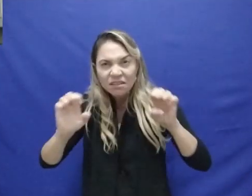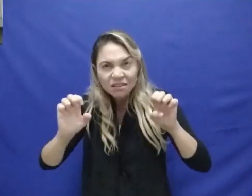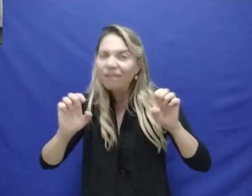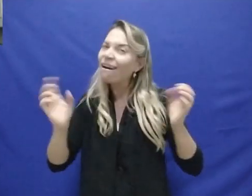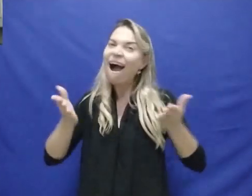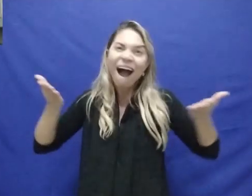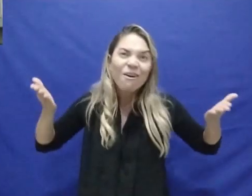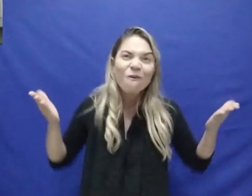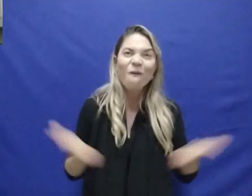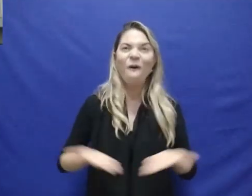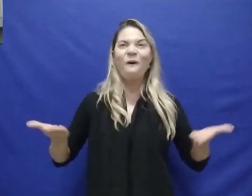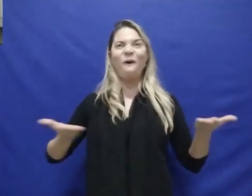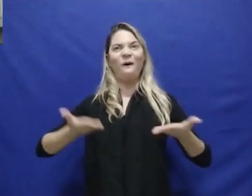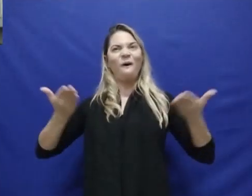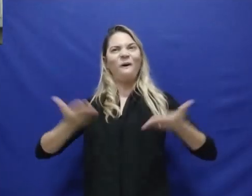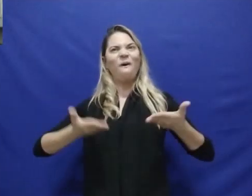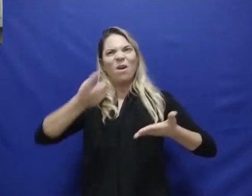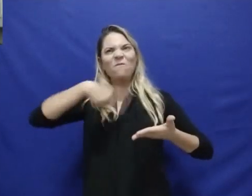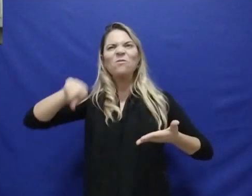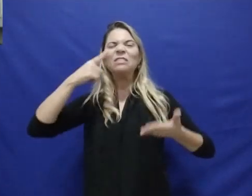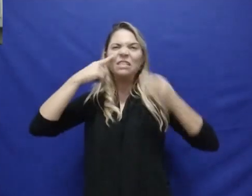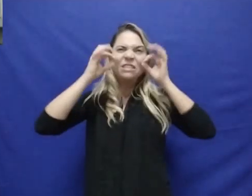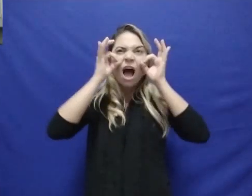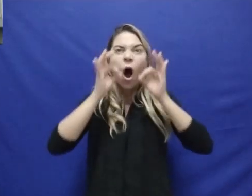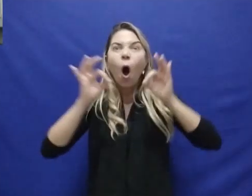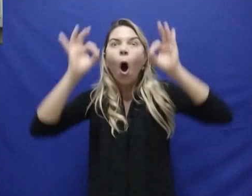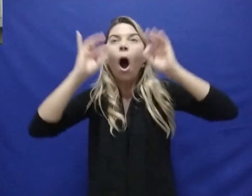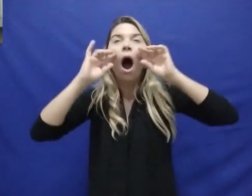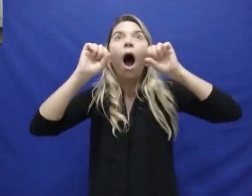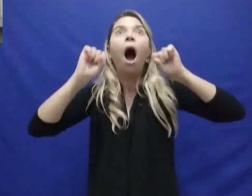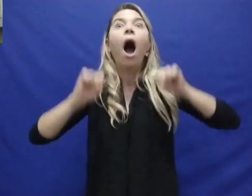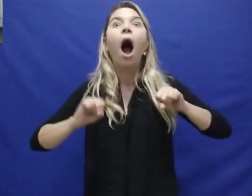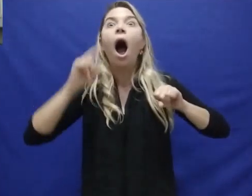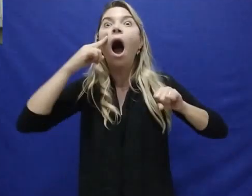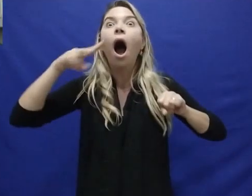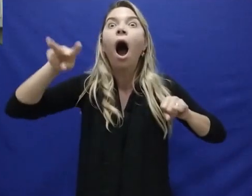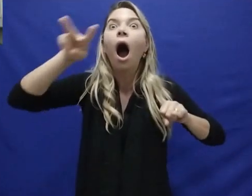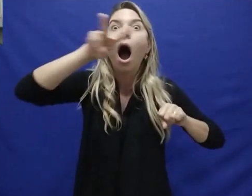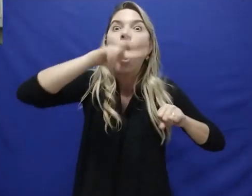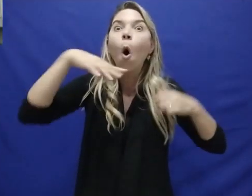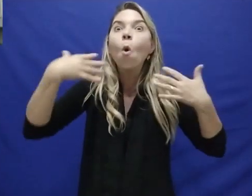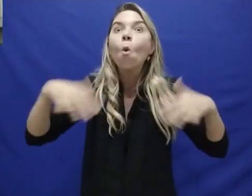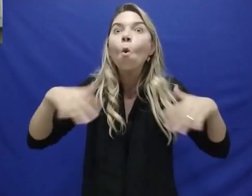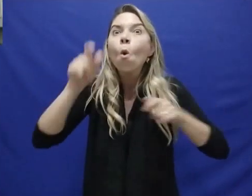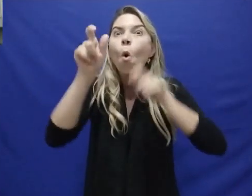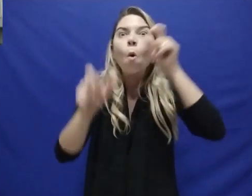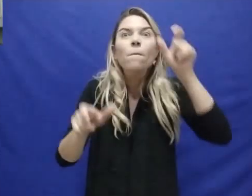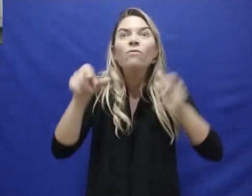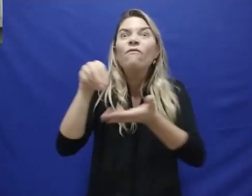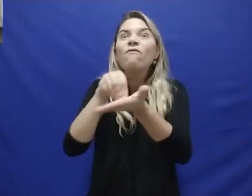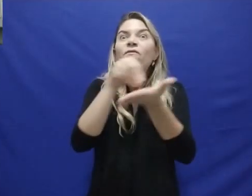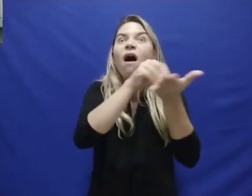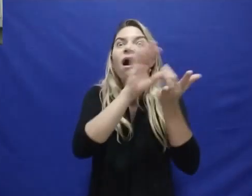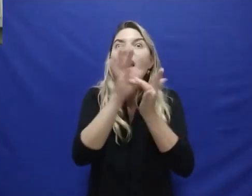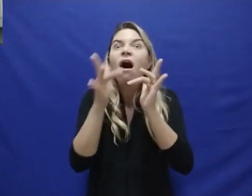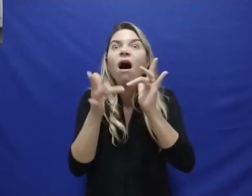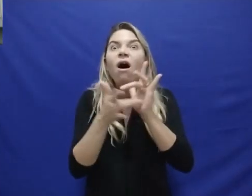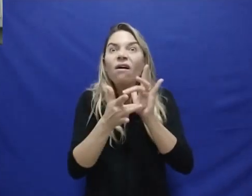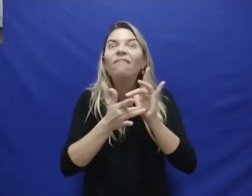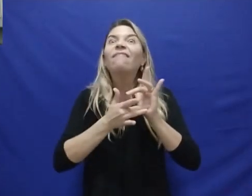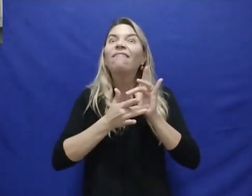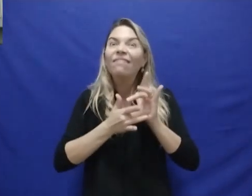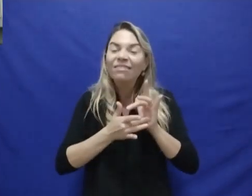digo, ergam os olhos e vejam os campos. E o Senhor Jesus diz que o campo é o mundo. E